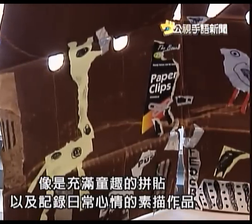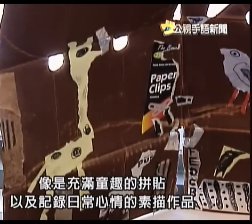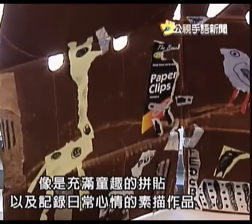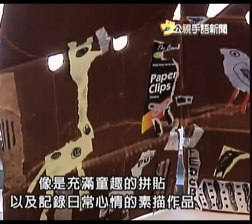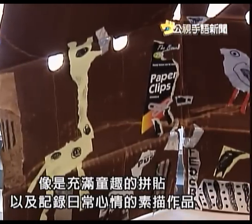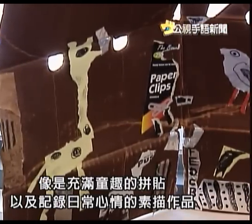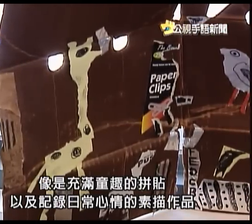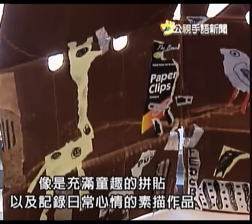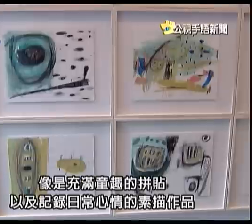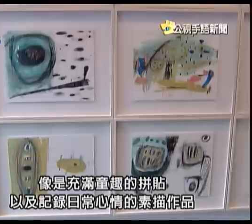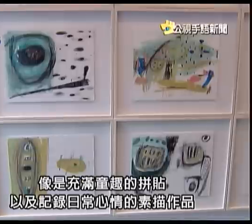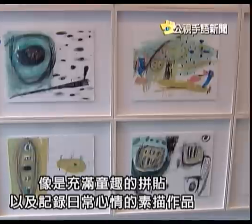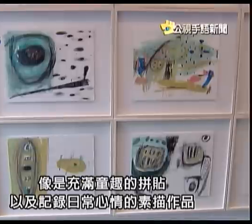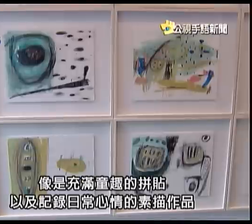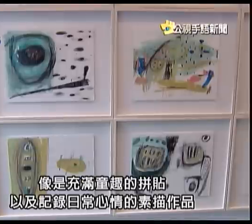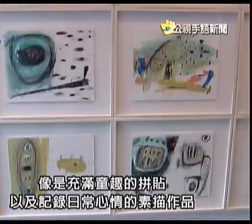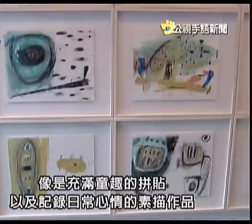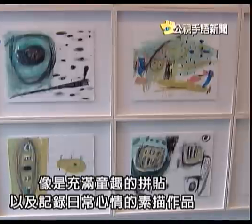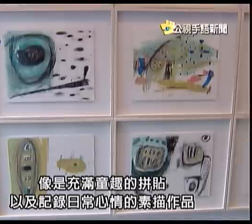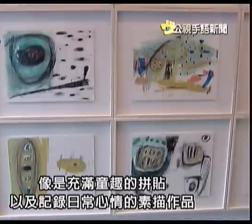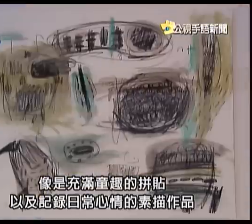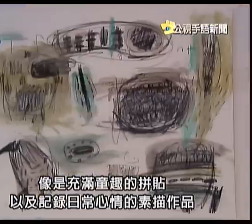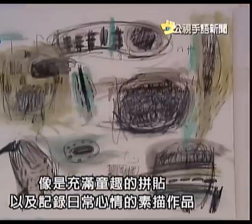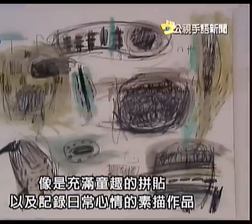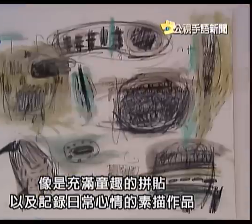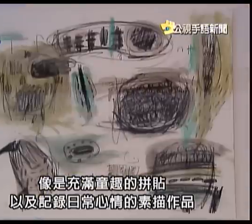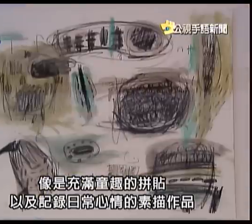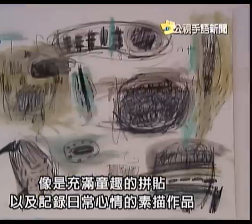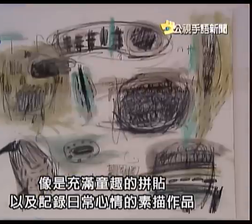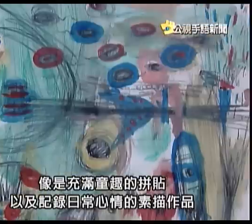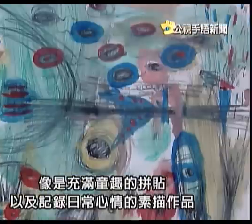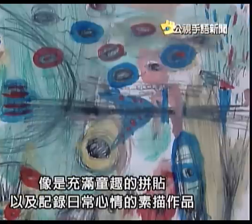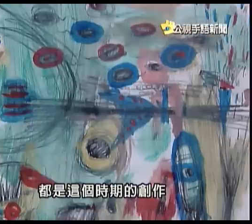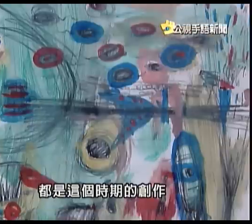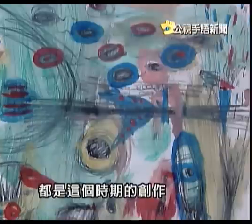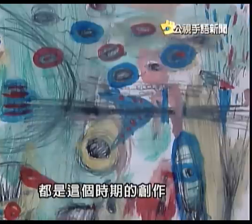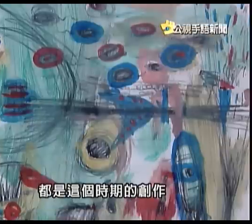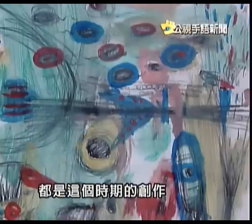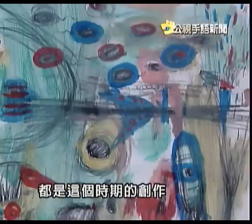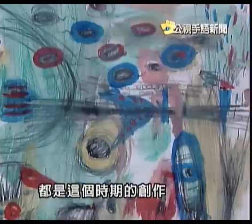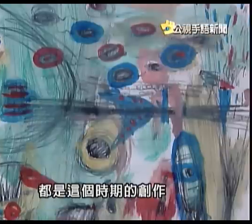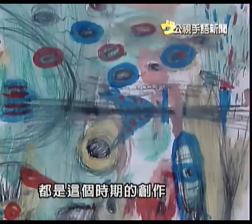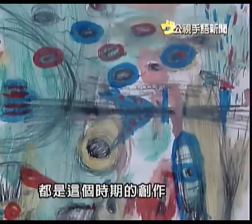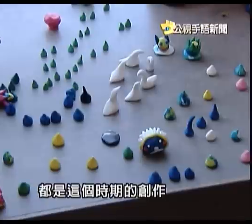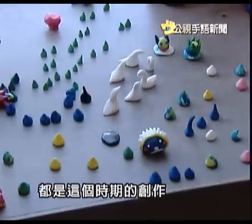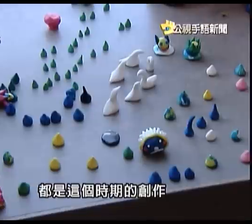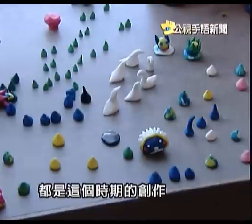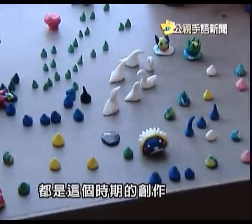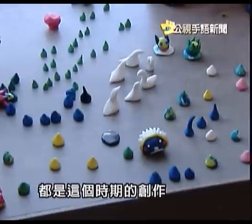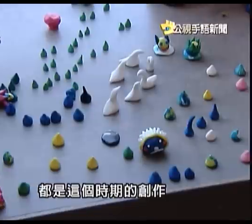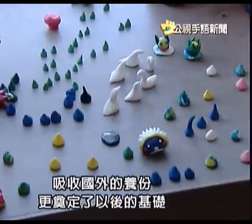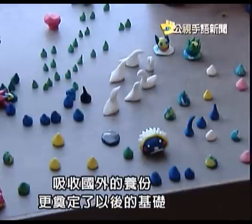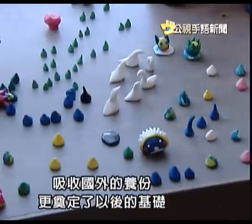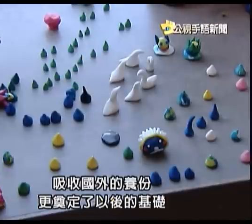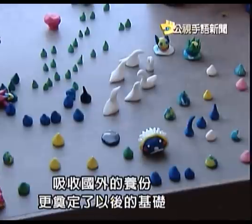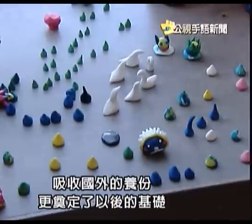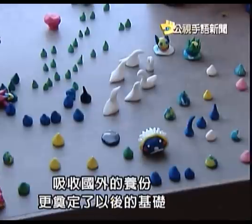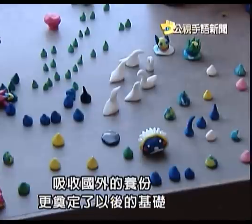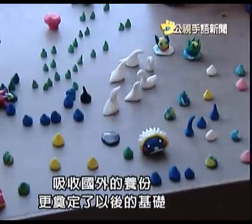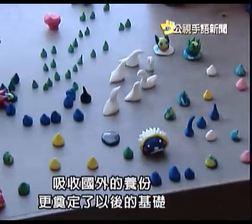拼贴以及记录日常心情的素描作品，都是这个时期的创作。吸收国外的养分更